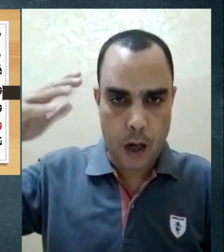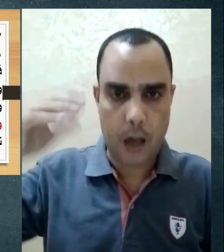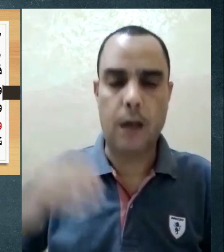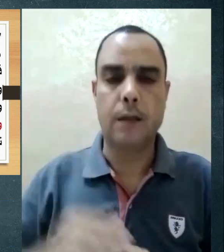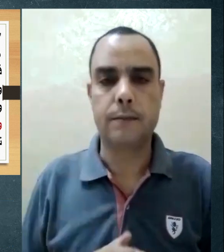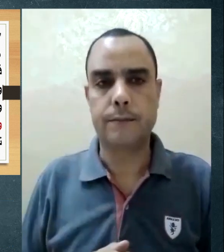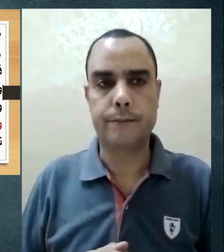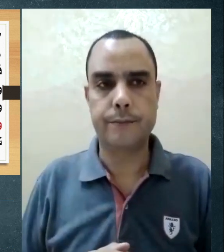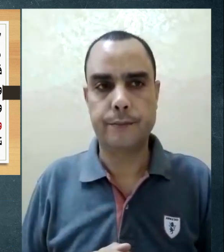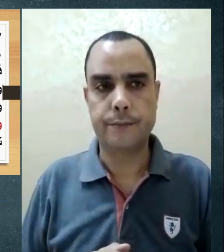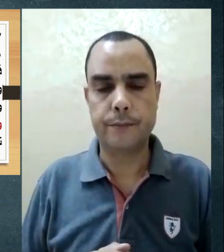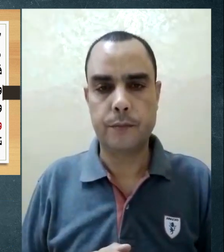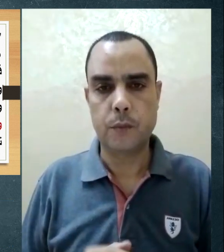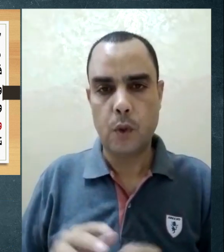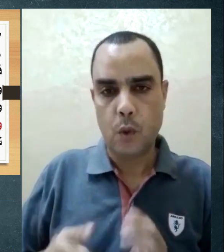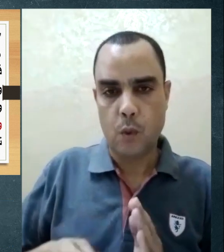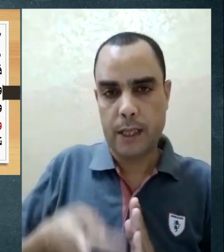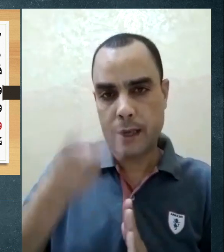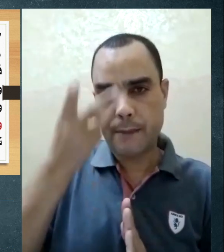المراهقة،